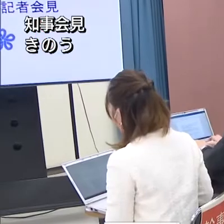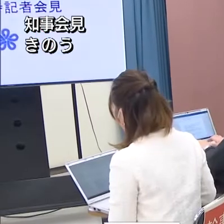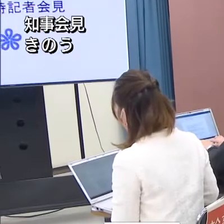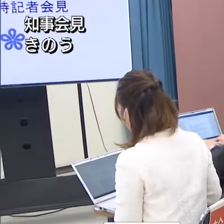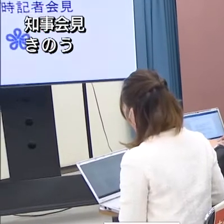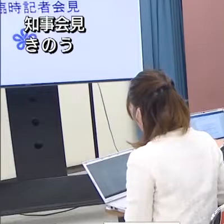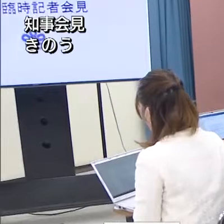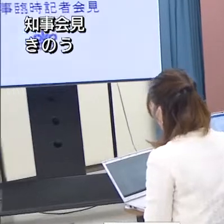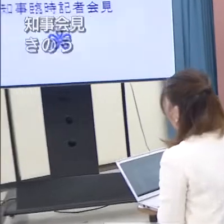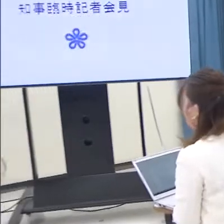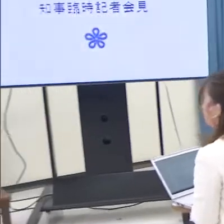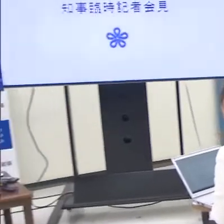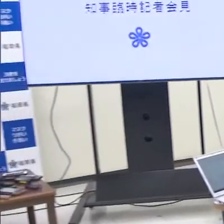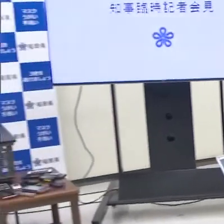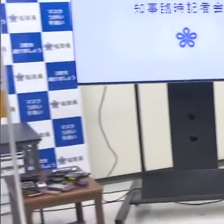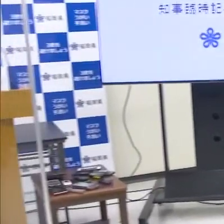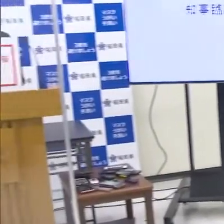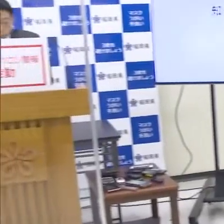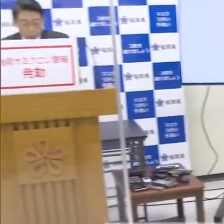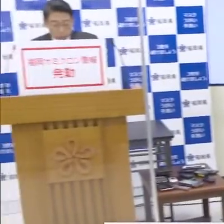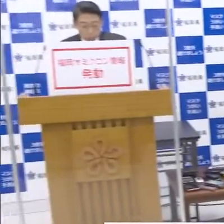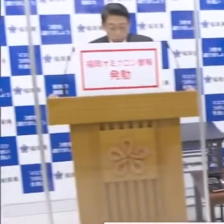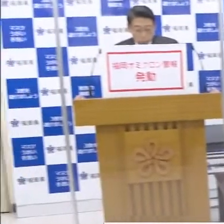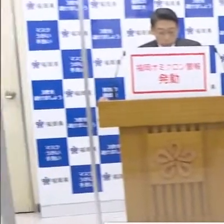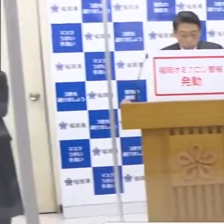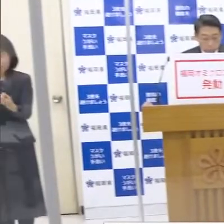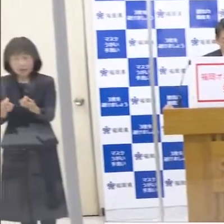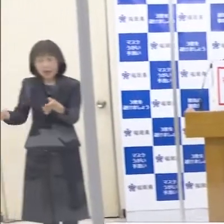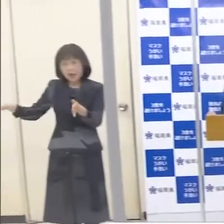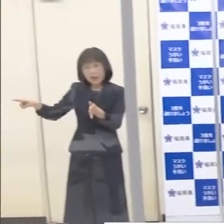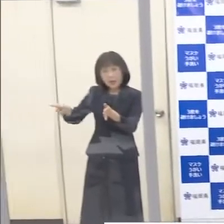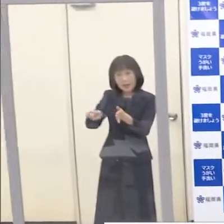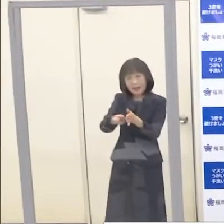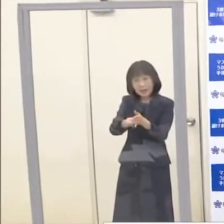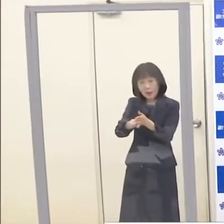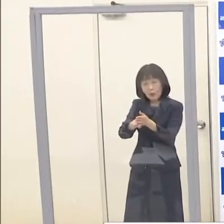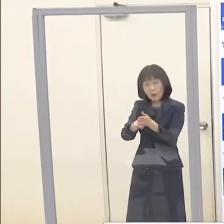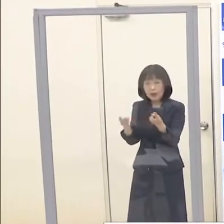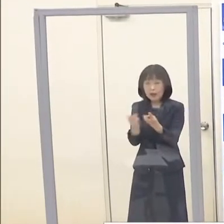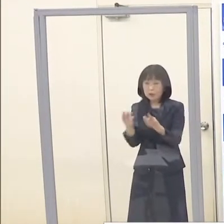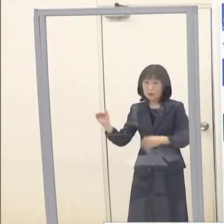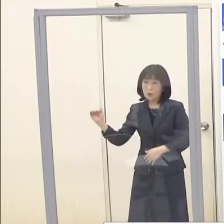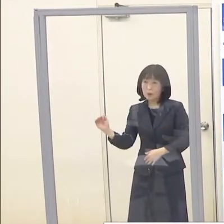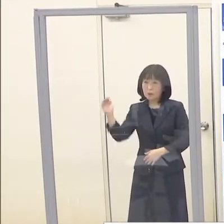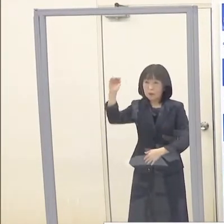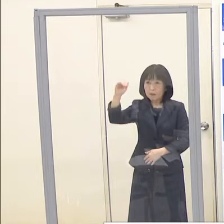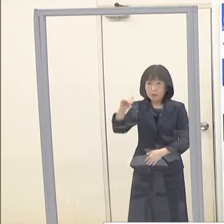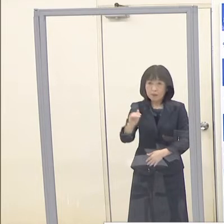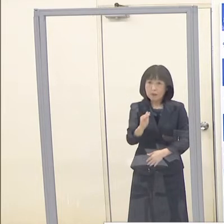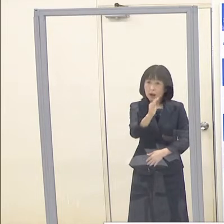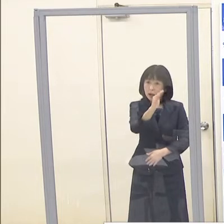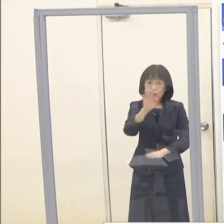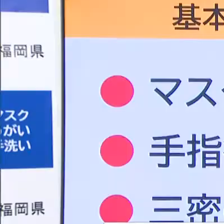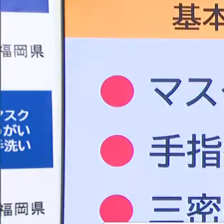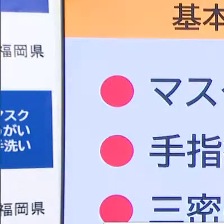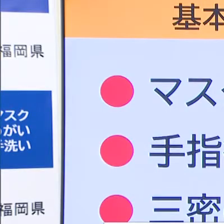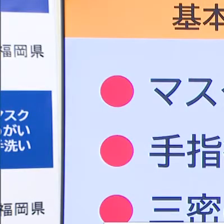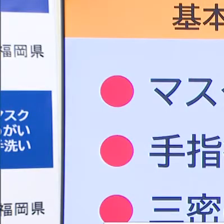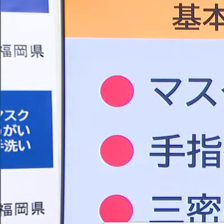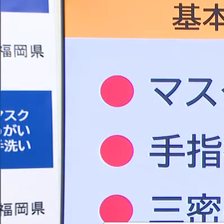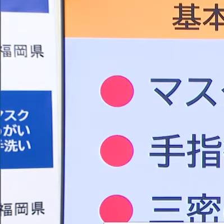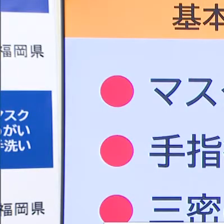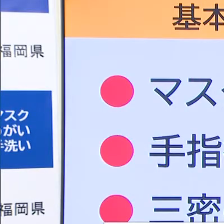た県民や事業者への行動制限の要請はありませんがマスクの着用や出生毒